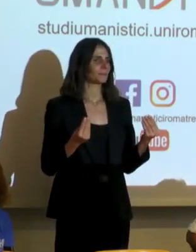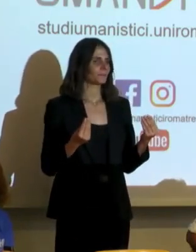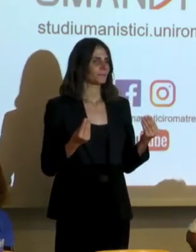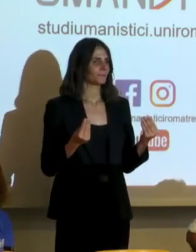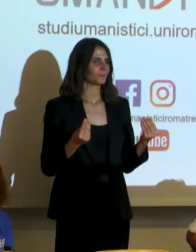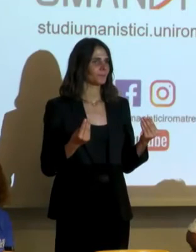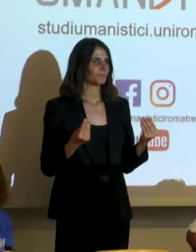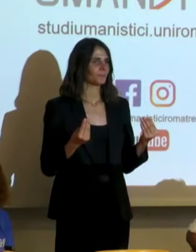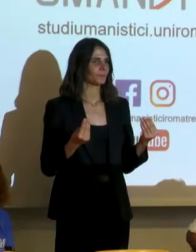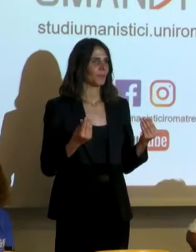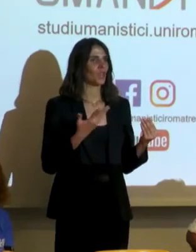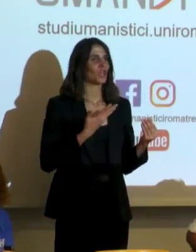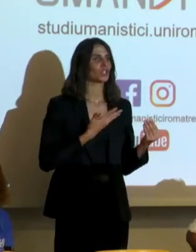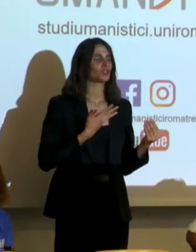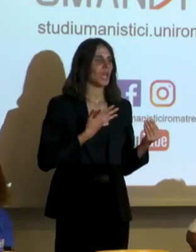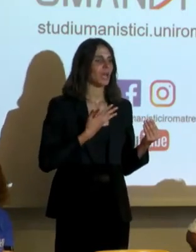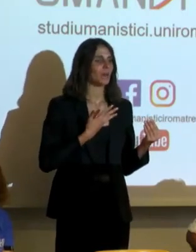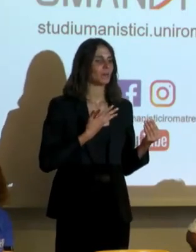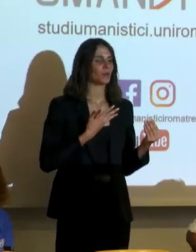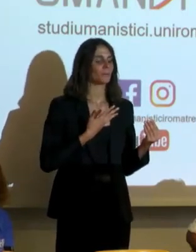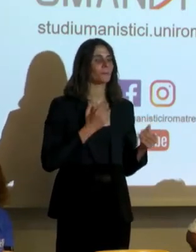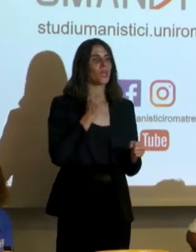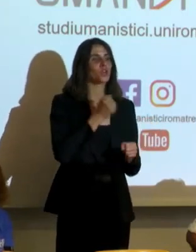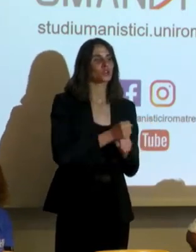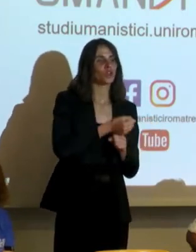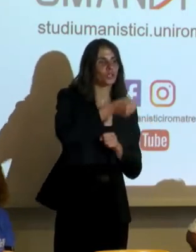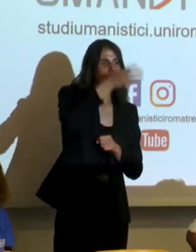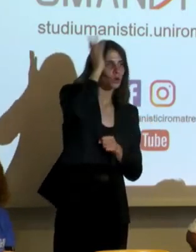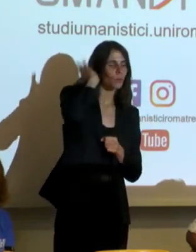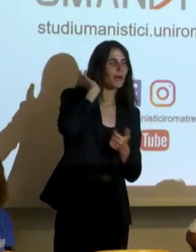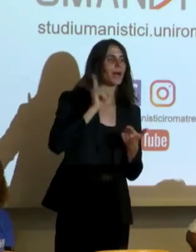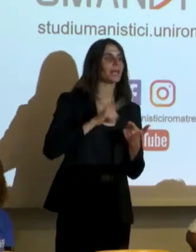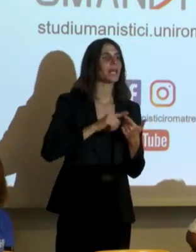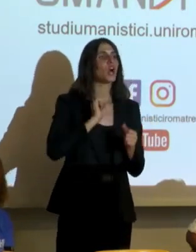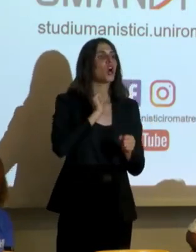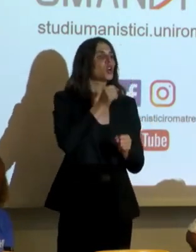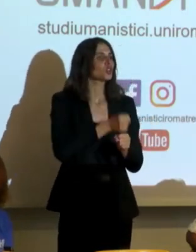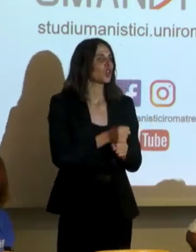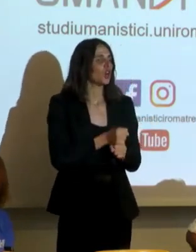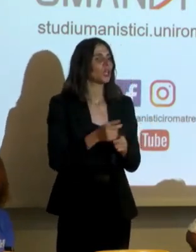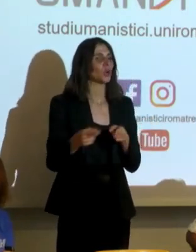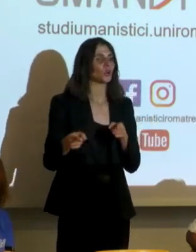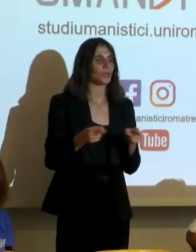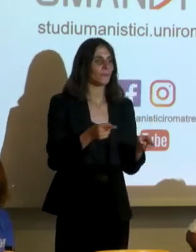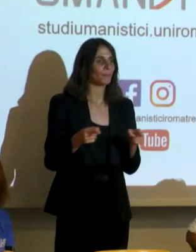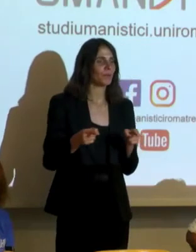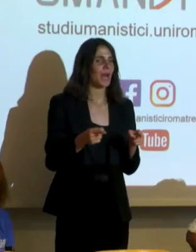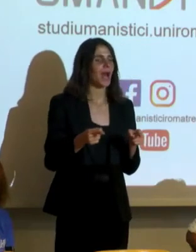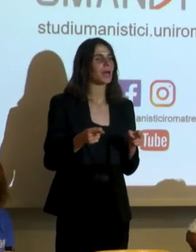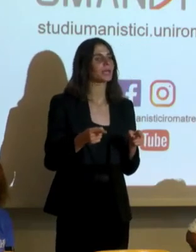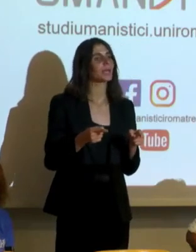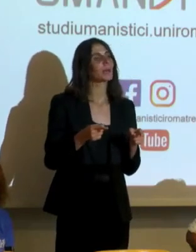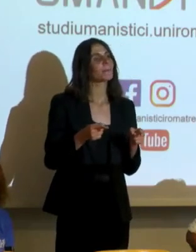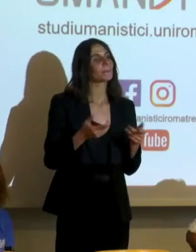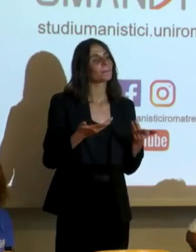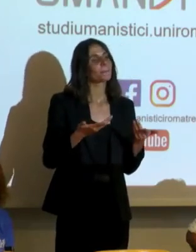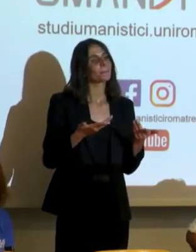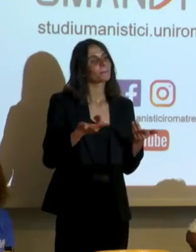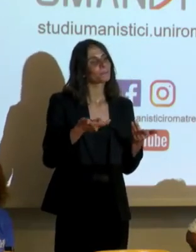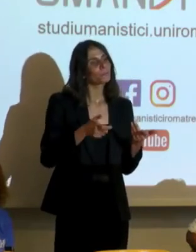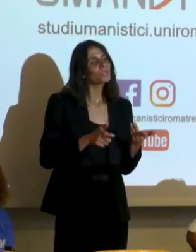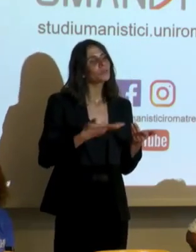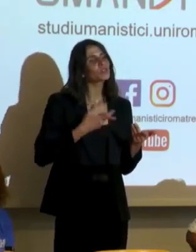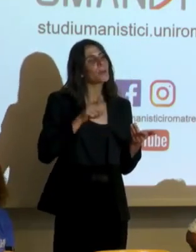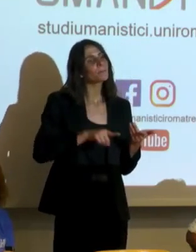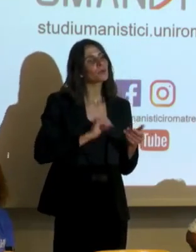su periodi diversi, la storia romana ma anche la storia contemporanea che insegna Paolo Matera, ma perché ci sono delle storie economiche, le